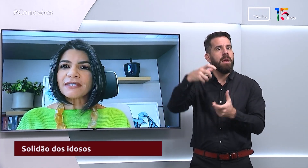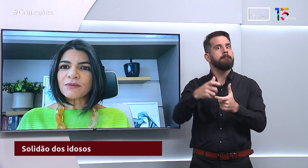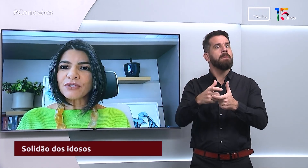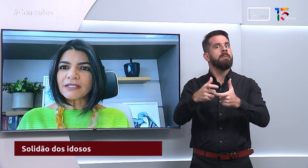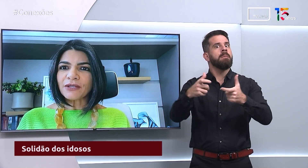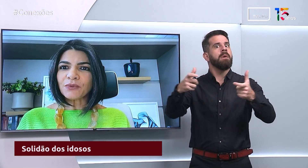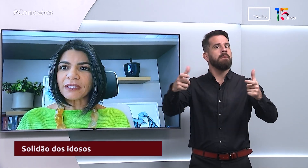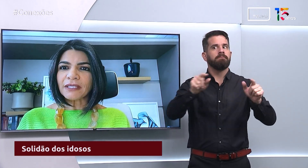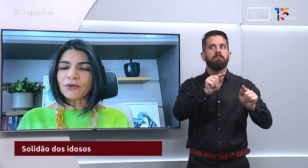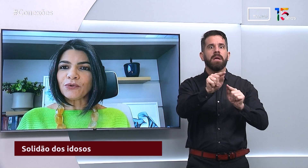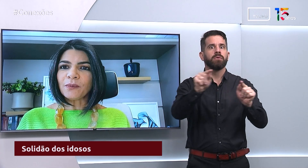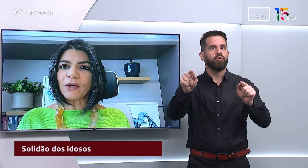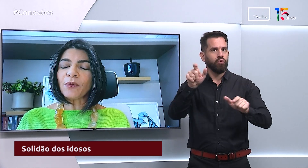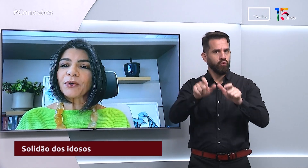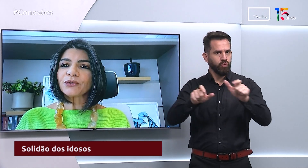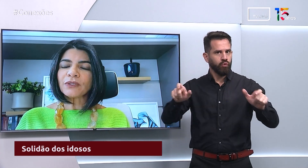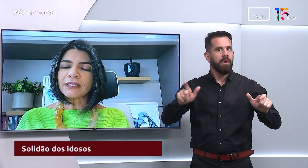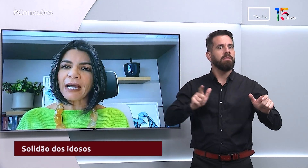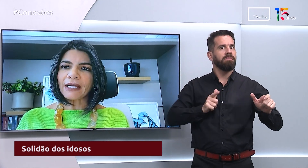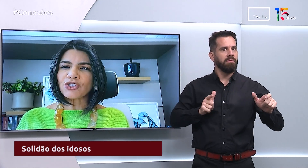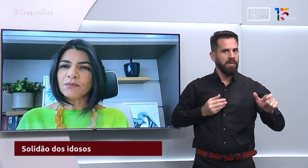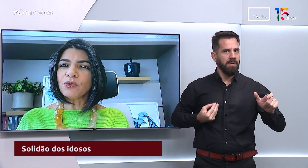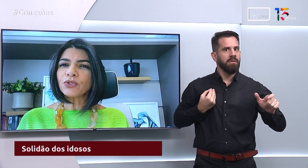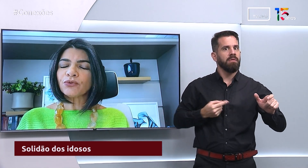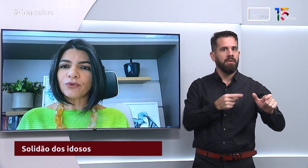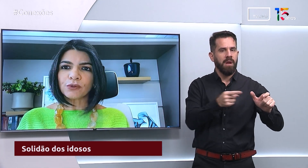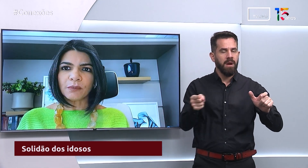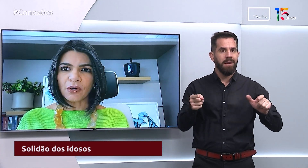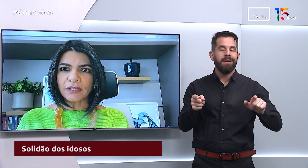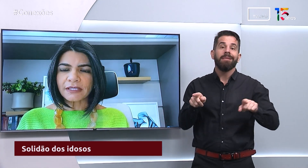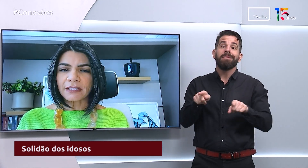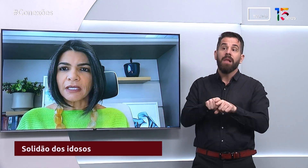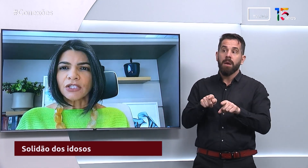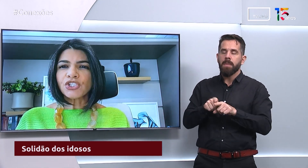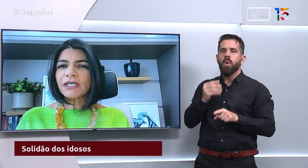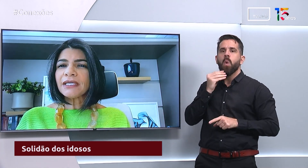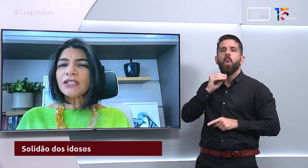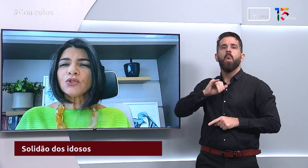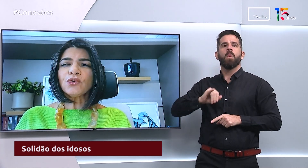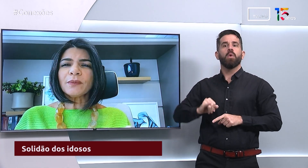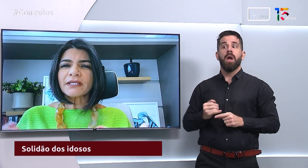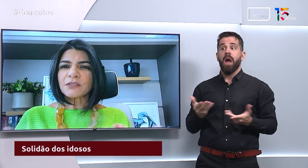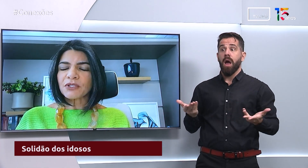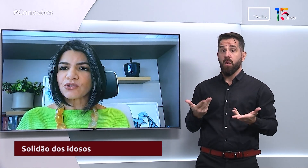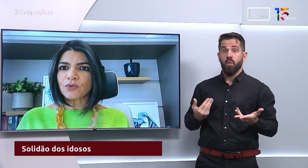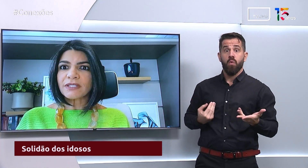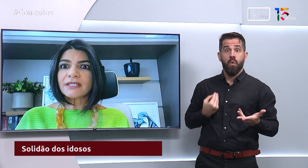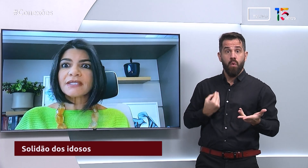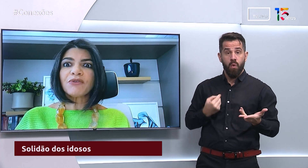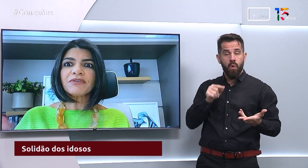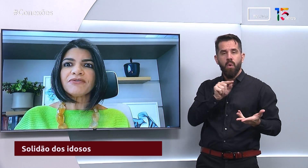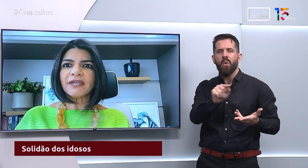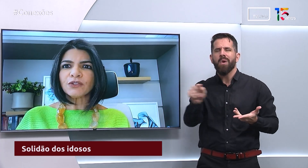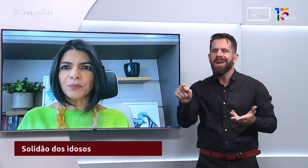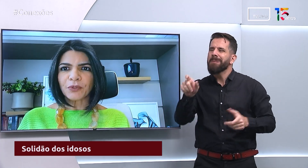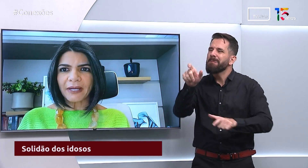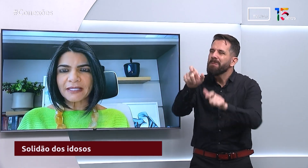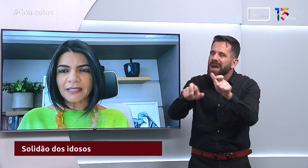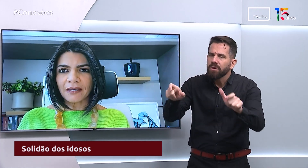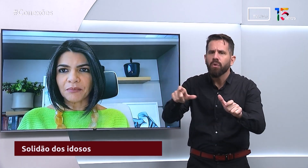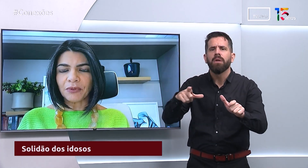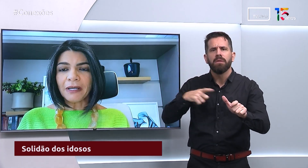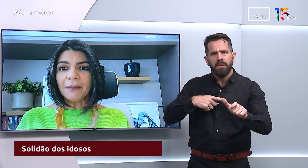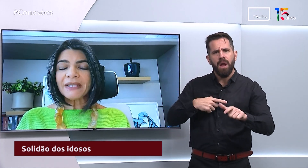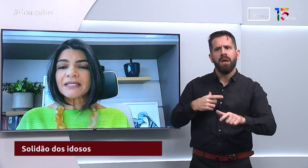nós estamos tendo aí uma oportunidade muito volumosa de inúmeras pessoas que estão vivendo por